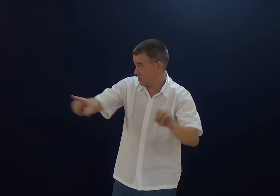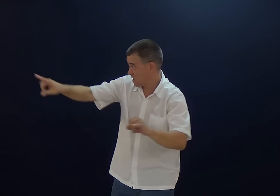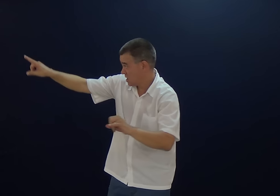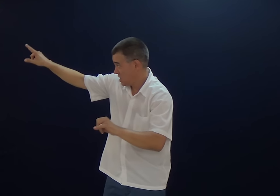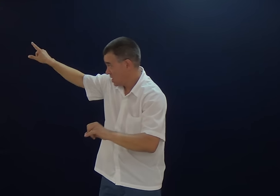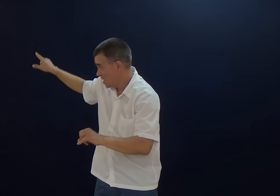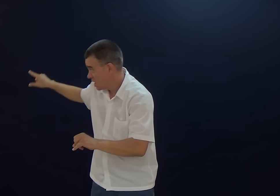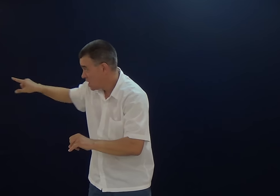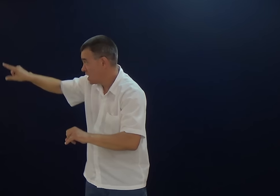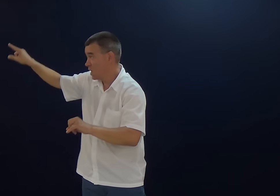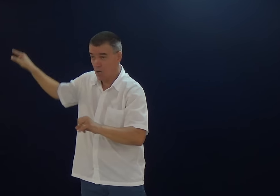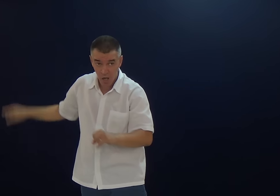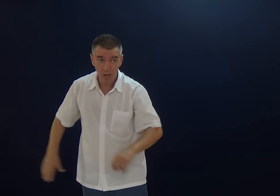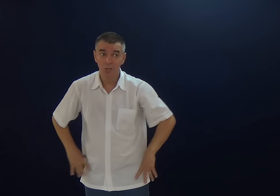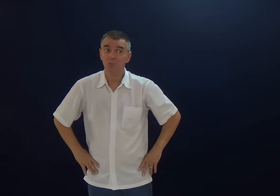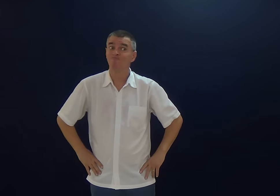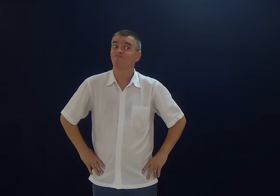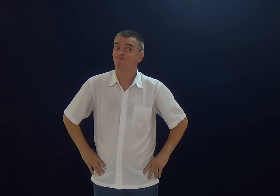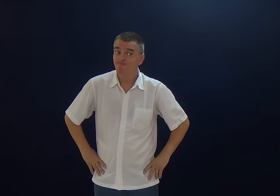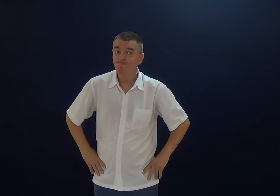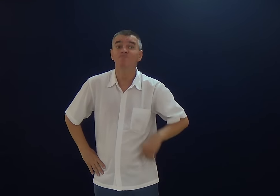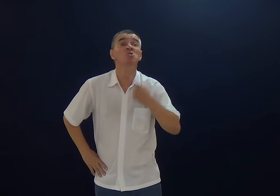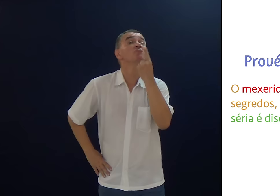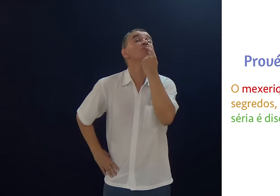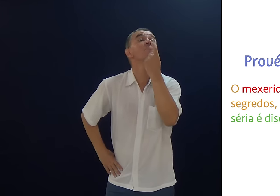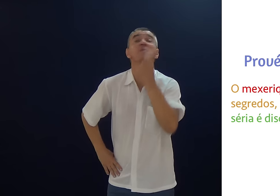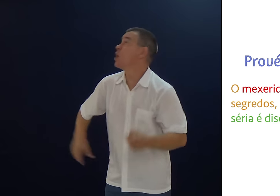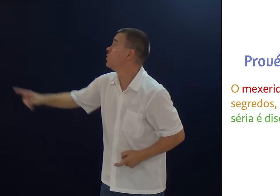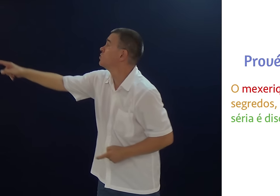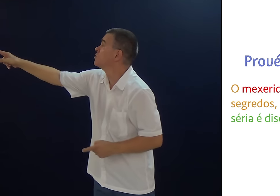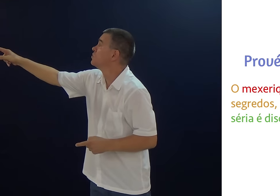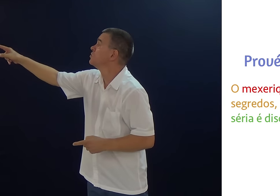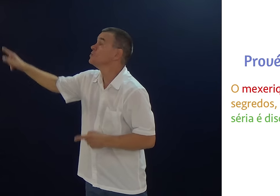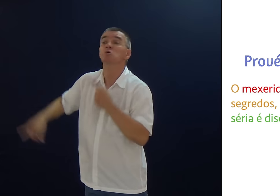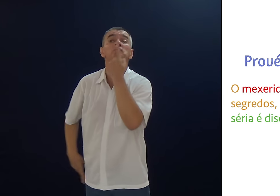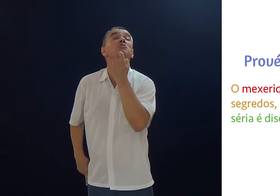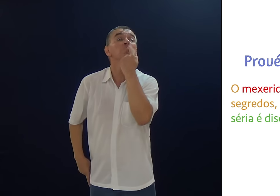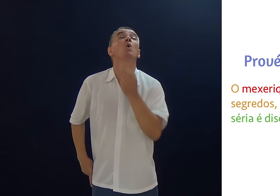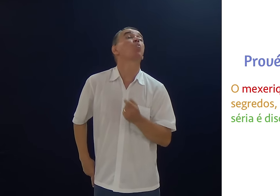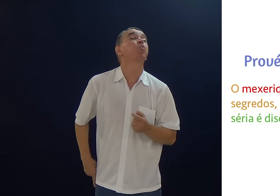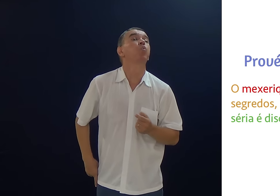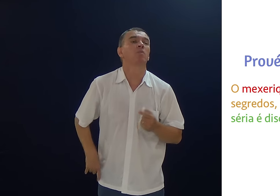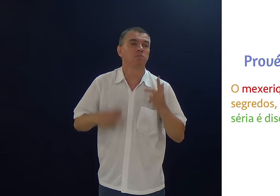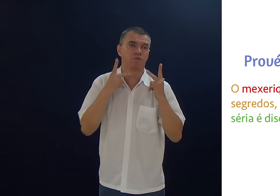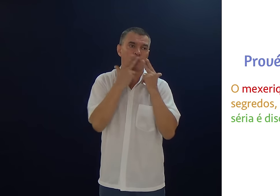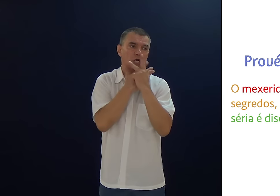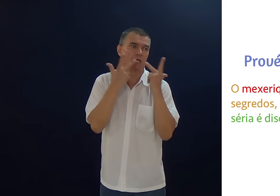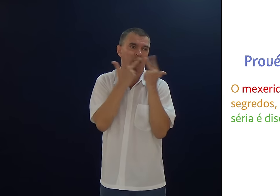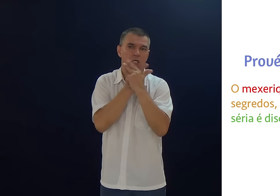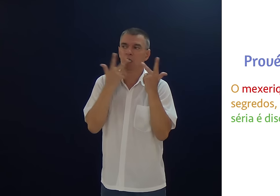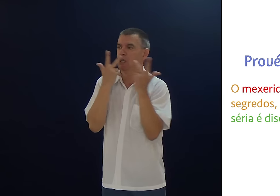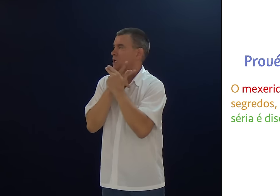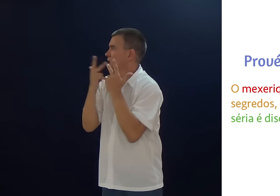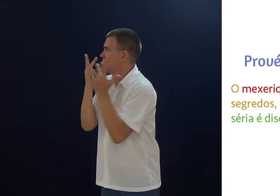Olha lá olha o que diz em provérbios olha conhece aquela palavra lá vermelho